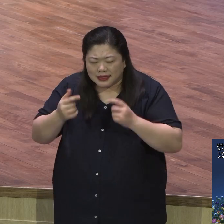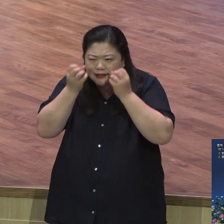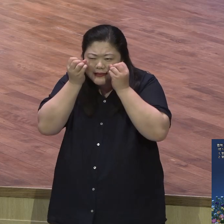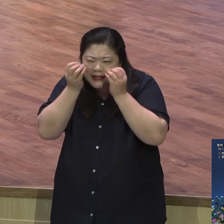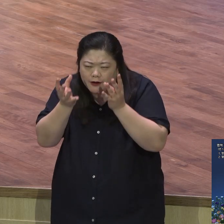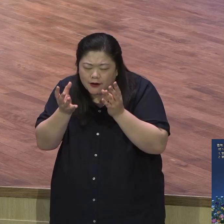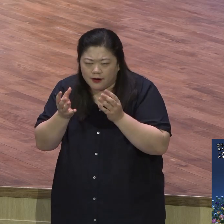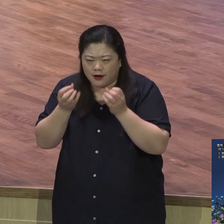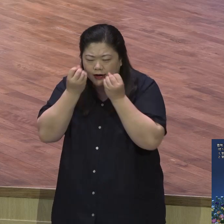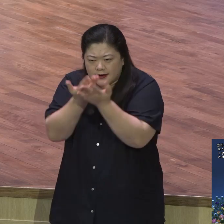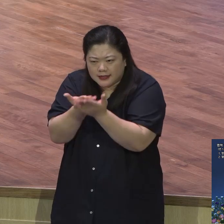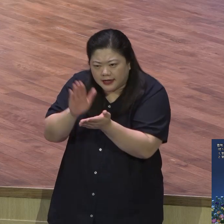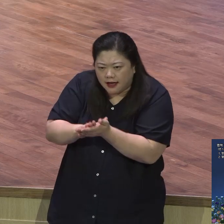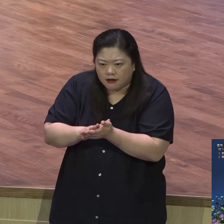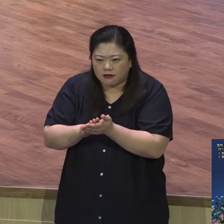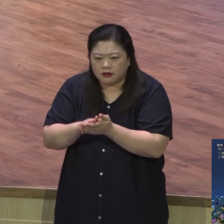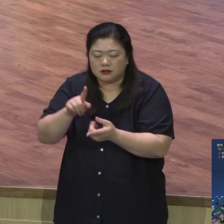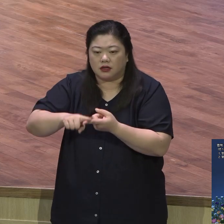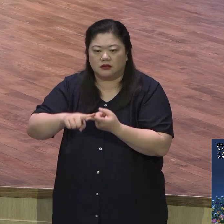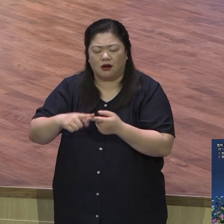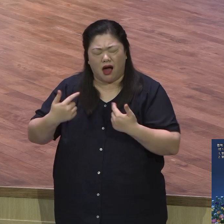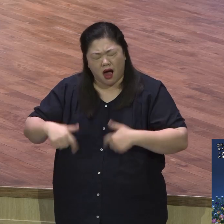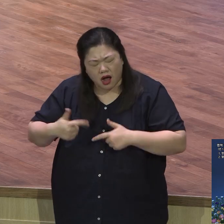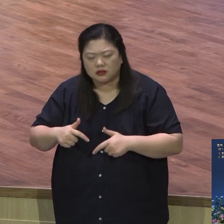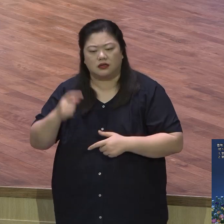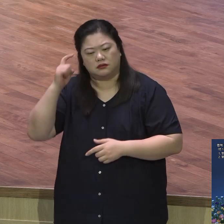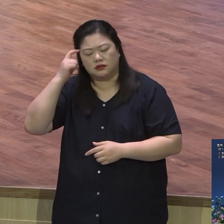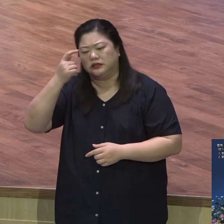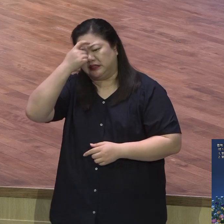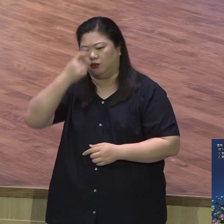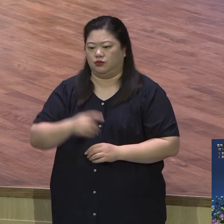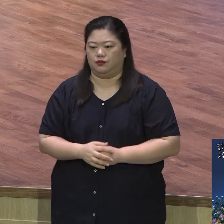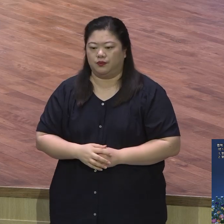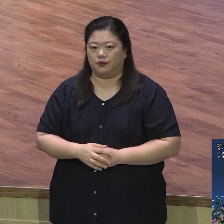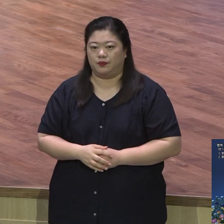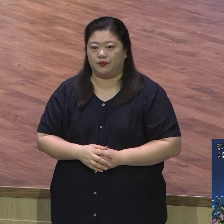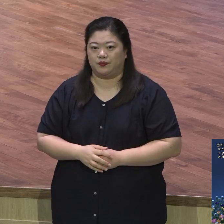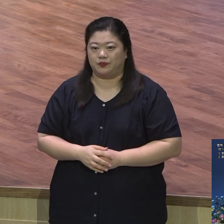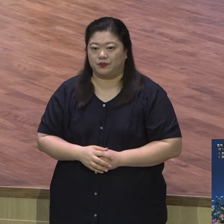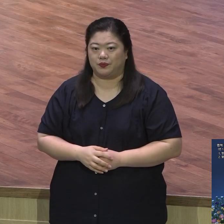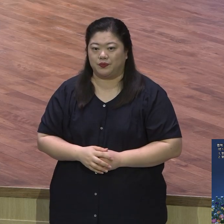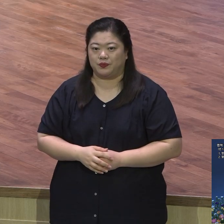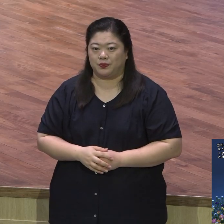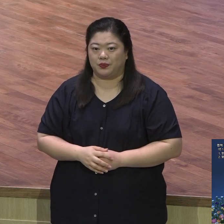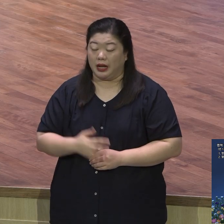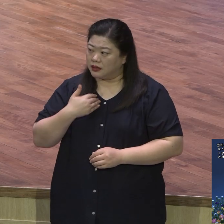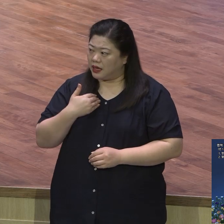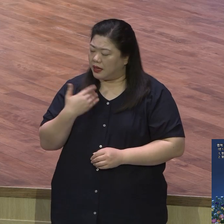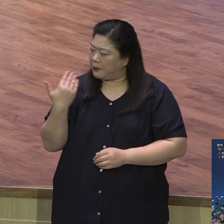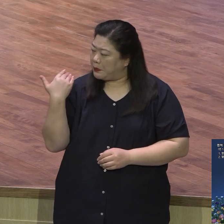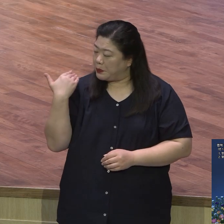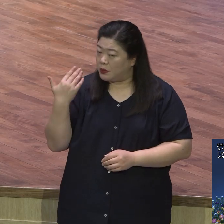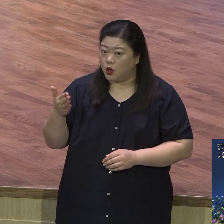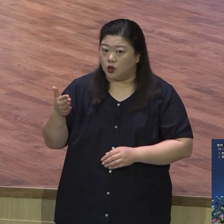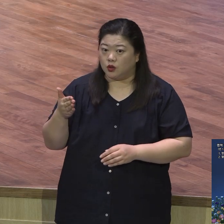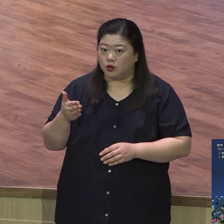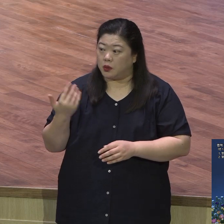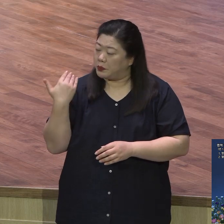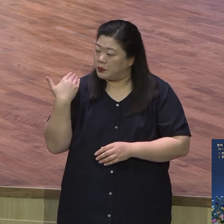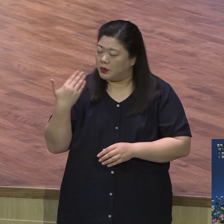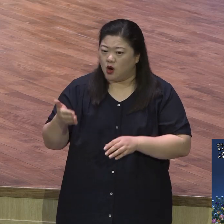지금도 개혁하고 계세요 식생활 또 바깥 이번 주부터 조금 호전 반응이 오기는